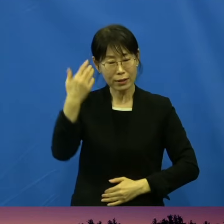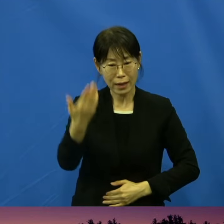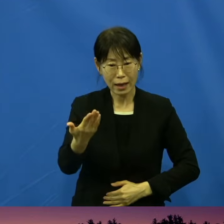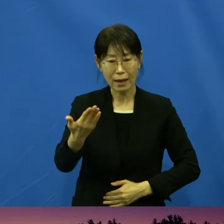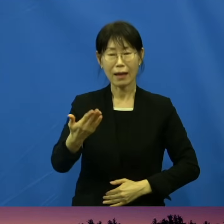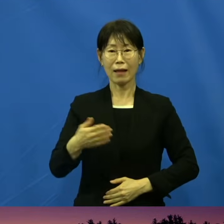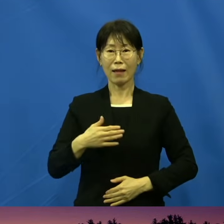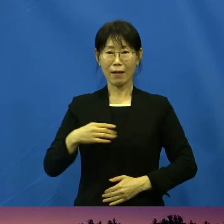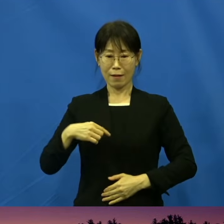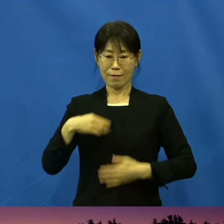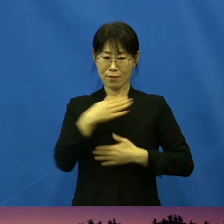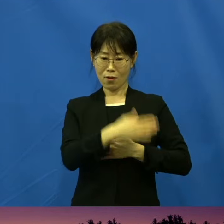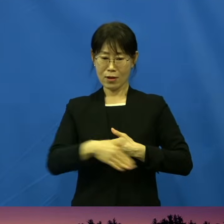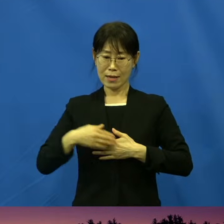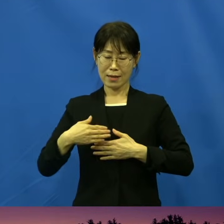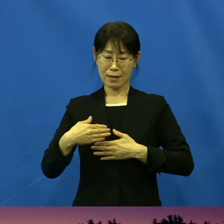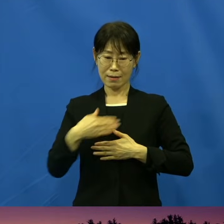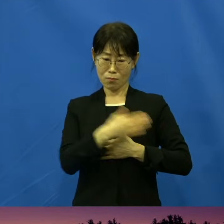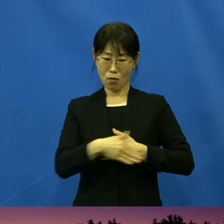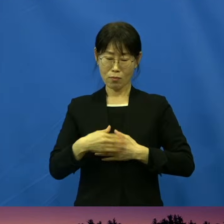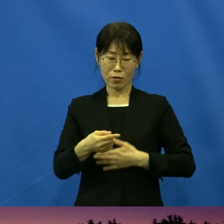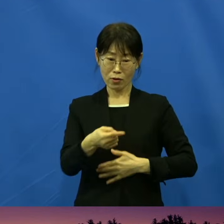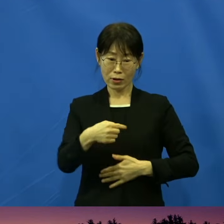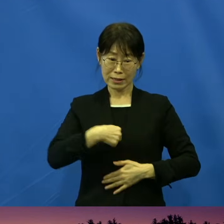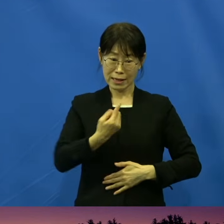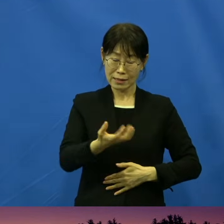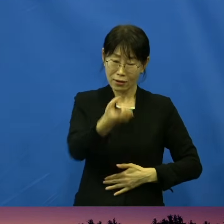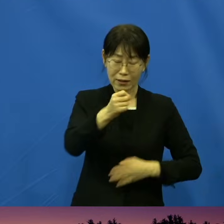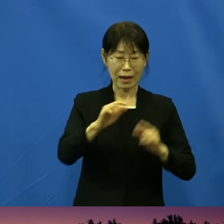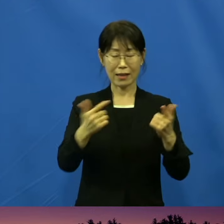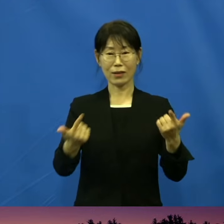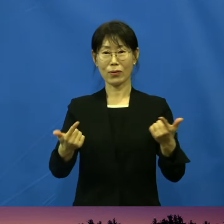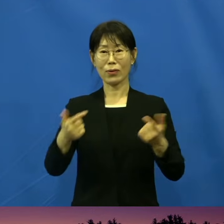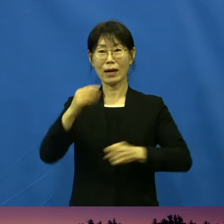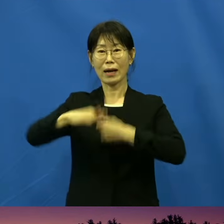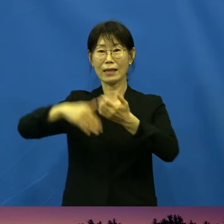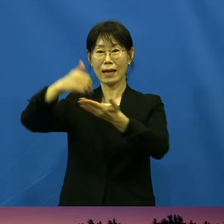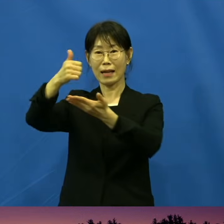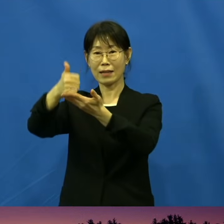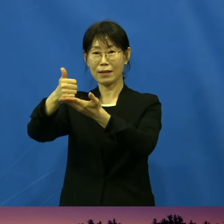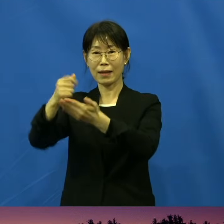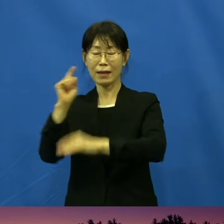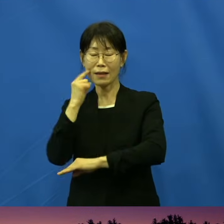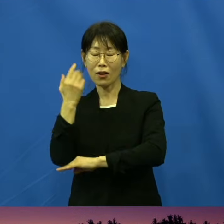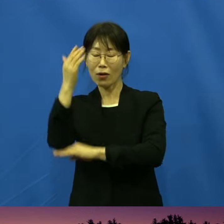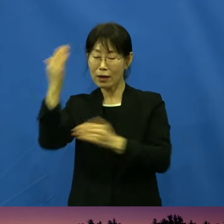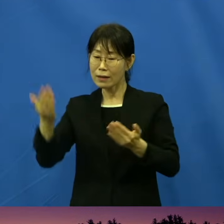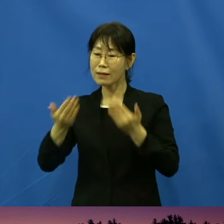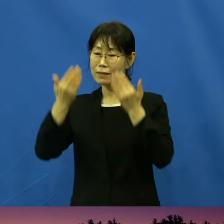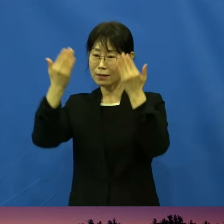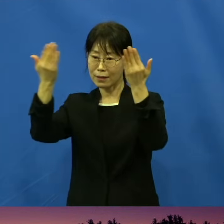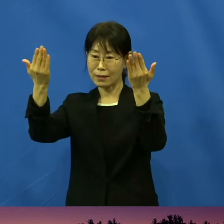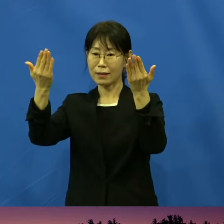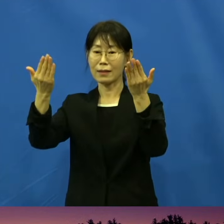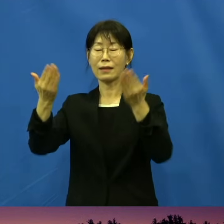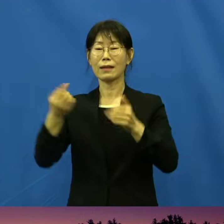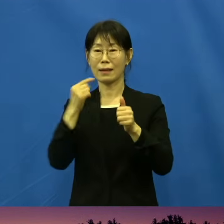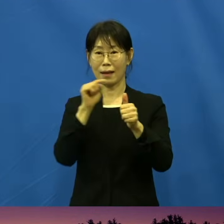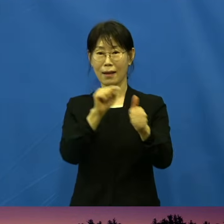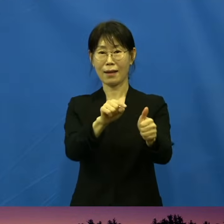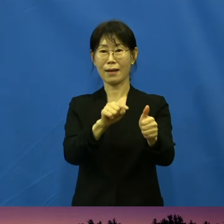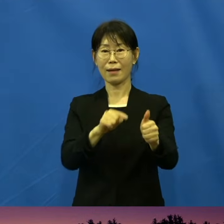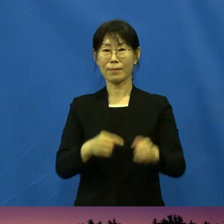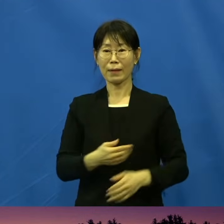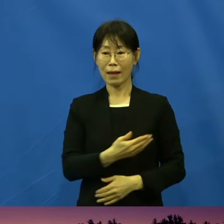자신의 것이 아니라 값으로 산 것이 되었으니 그런즉 너희 몸으로 하나님께 영광을 돌리라. 우리 안에 거하신